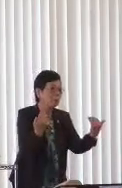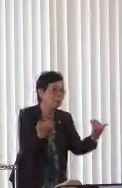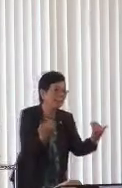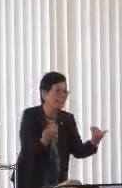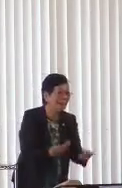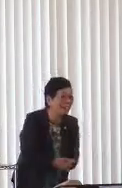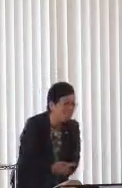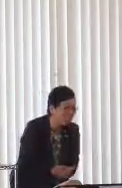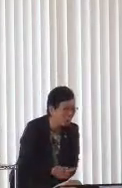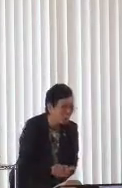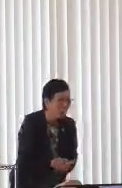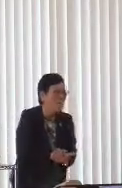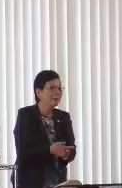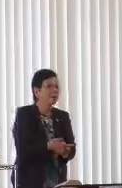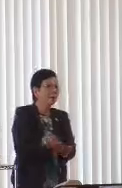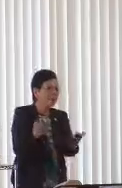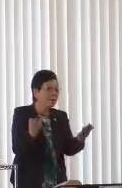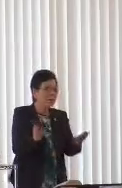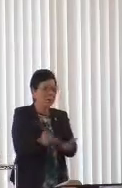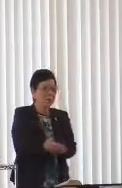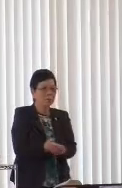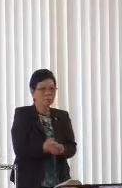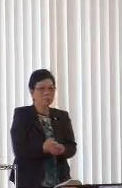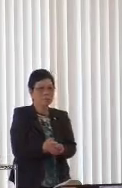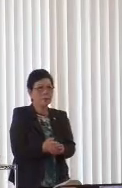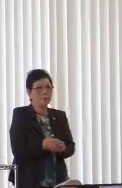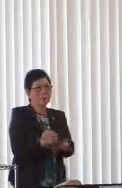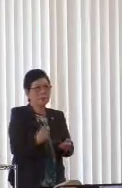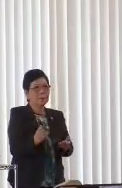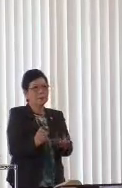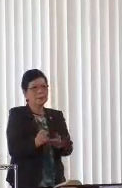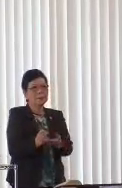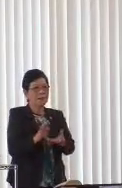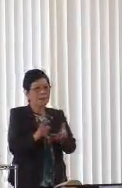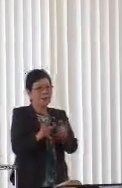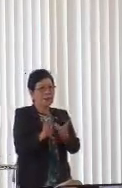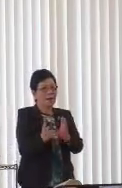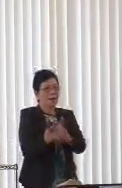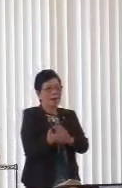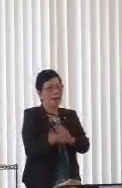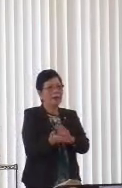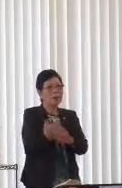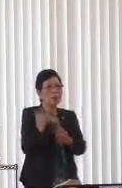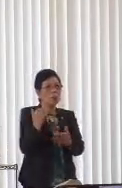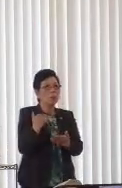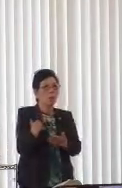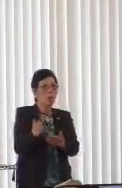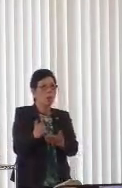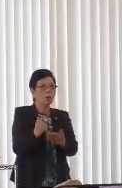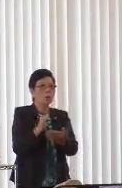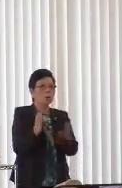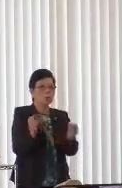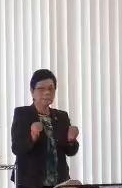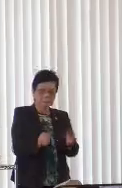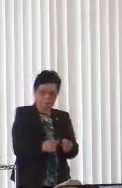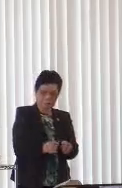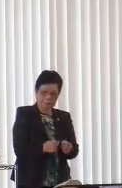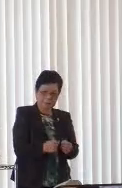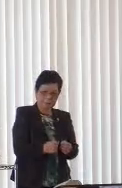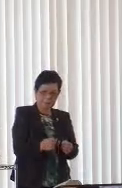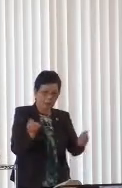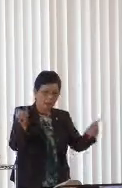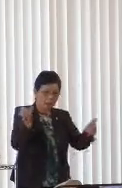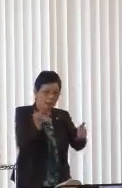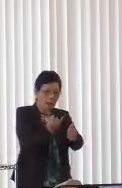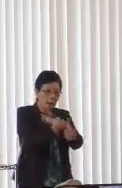老舗旅館の前で中井さんがこう並ぶような、僕はああいうイメージしかなかなか浮かばないんですが、で、結婚